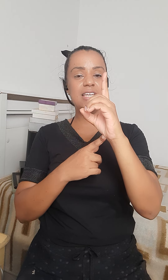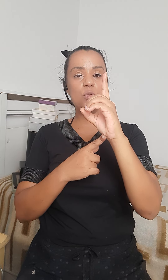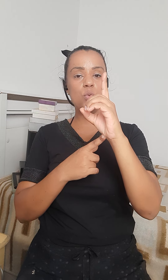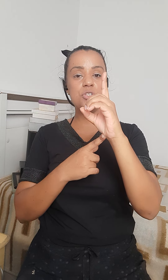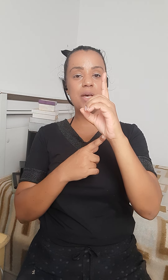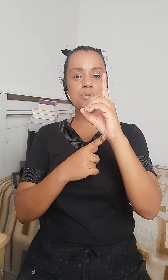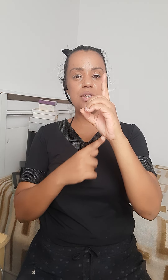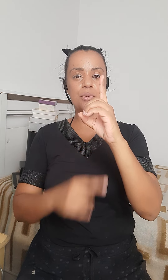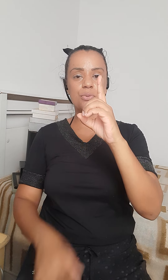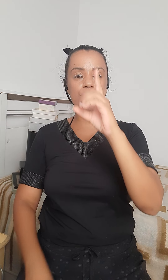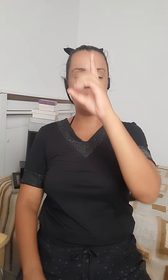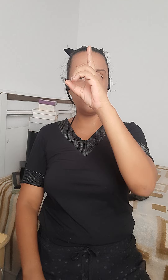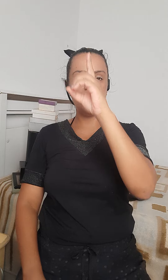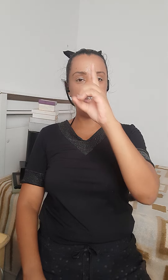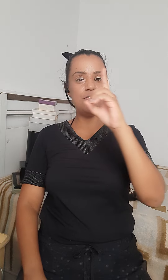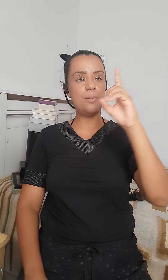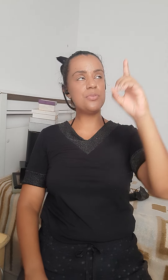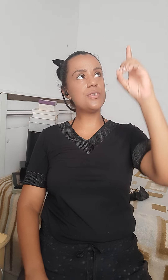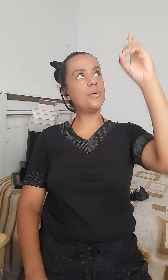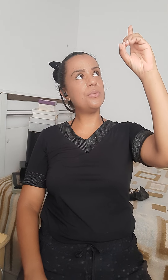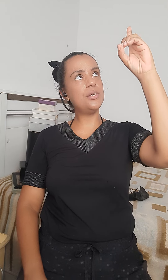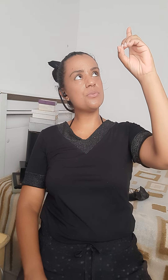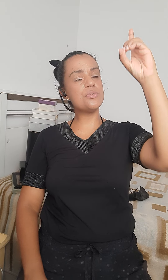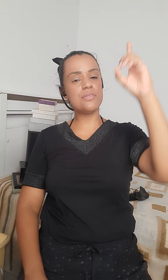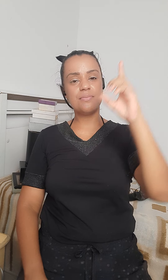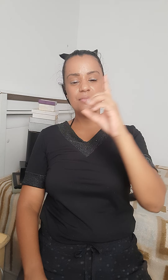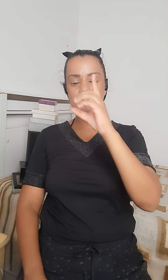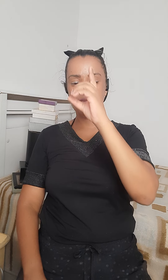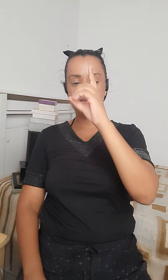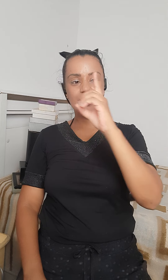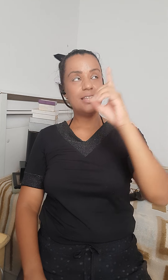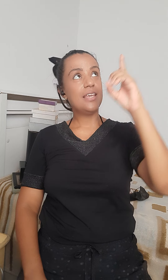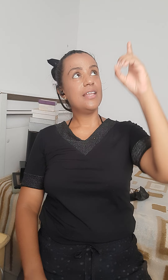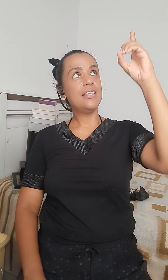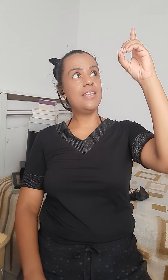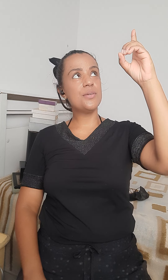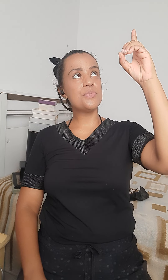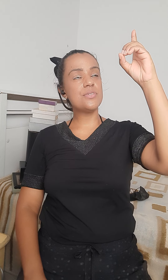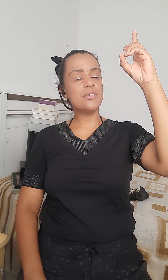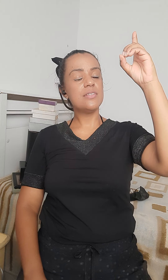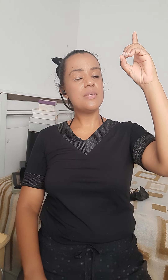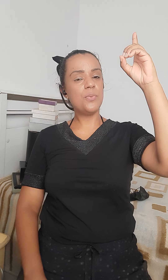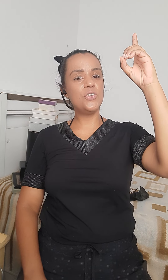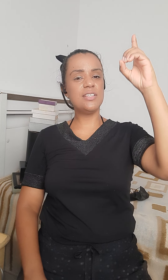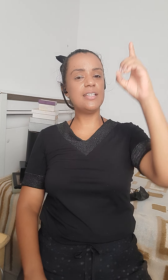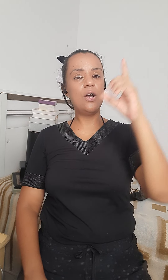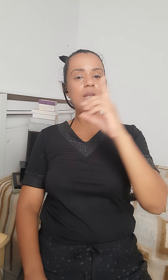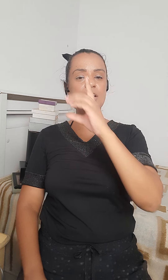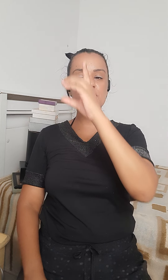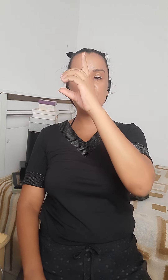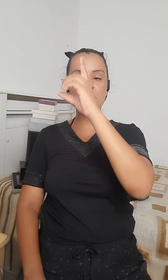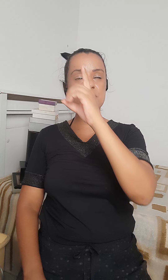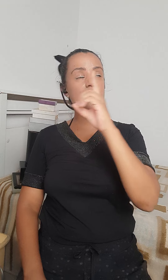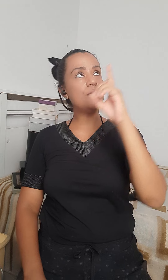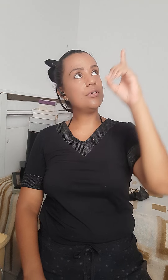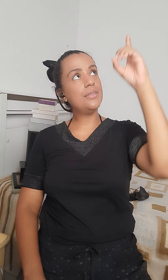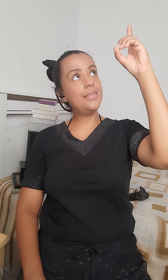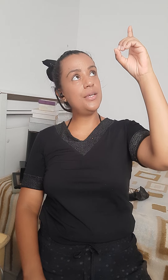do espaço neutro, ó. E vai pro céu. Deus. Deus. Você pode até dar uma olhadinha pro céu, ó.